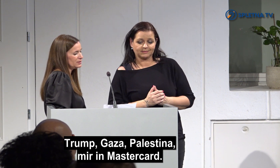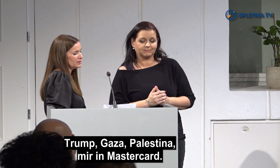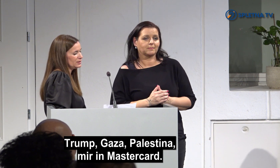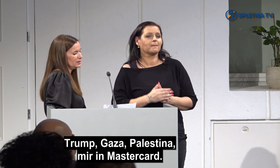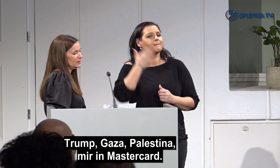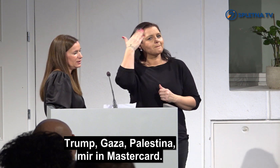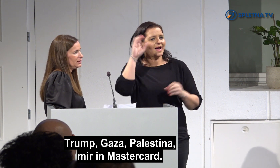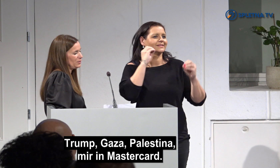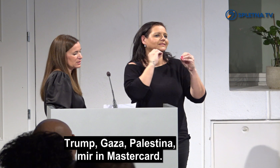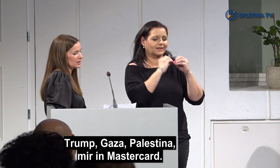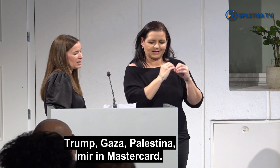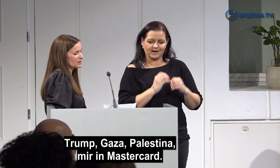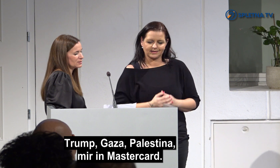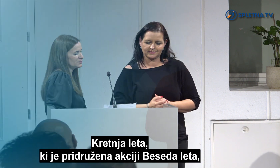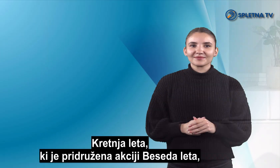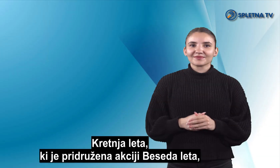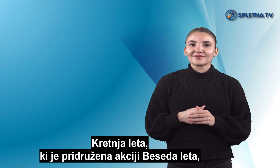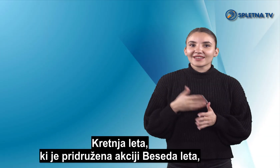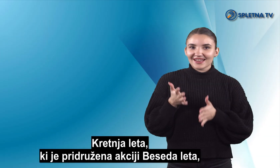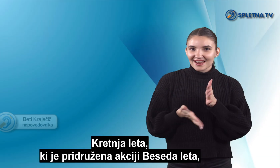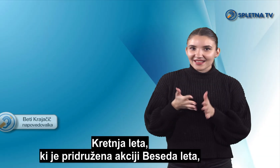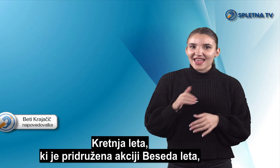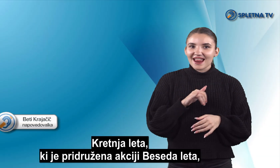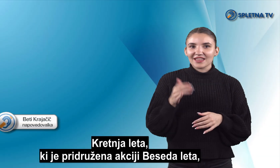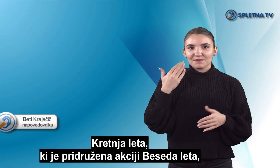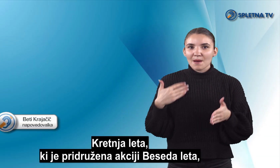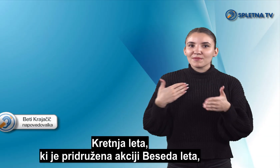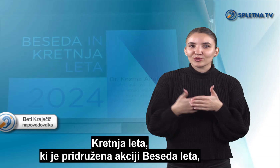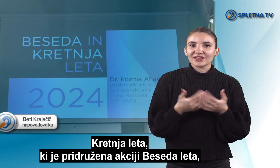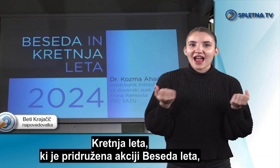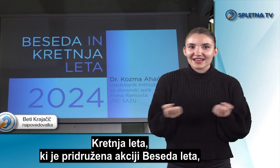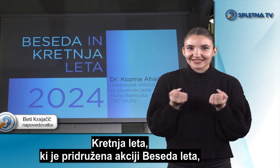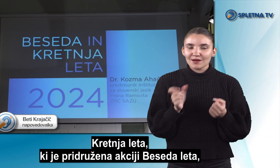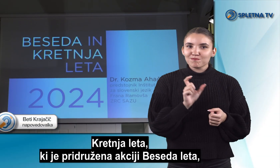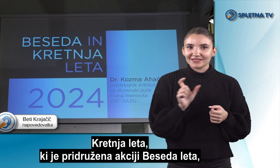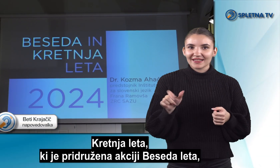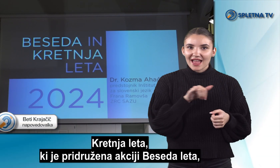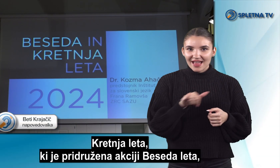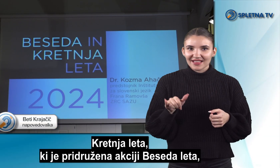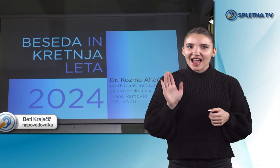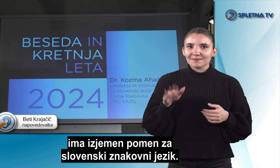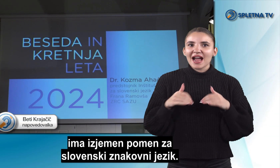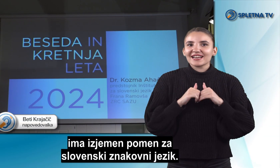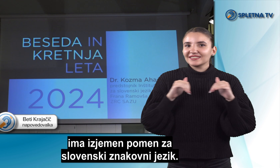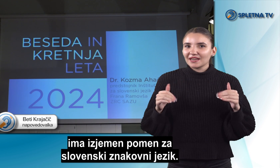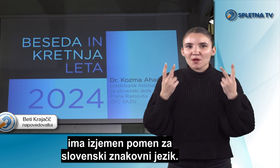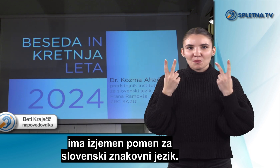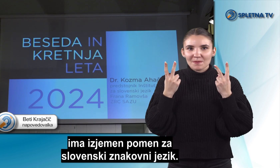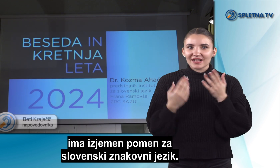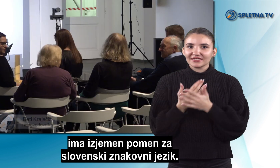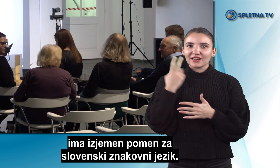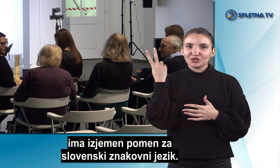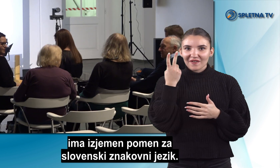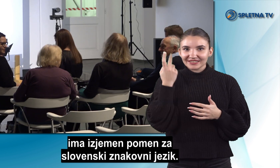Mir in Mastercard. Kretnja leta, ki je pridružena akciji Beseda leta, ima izjemen pomen